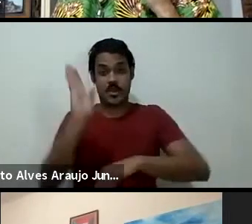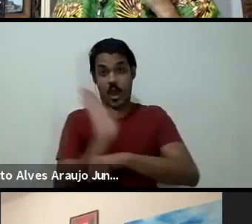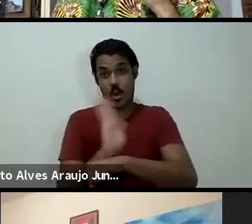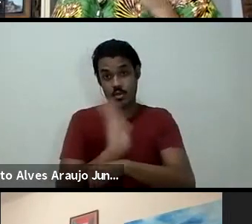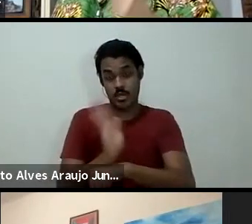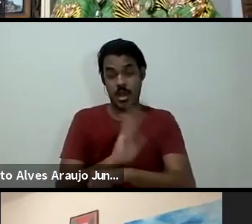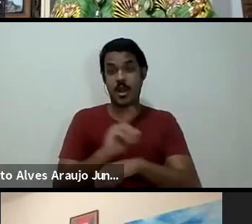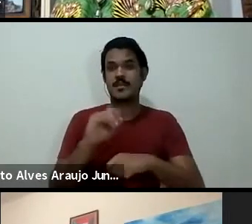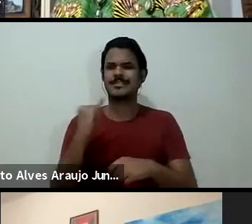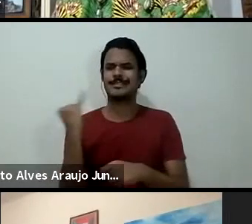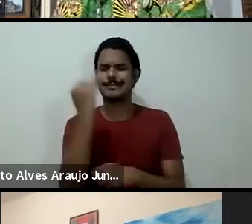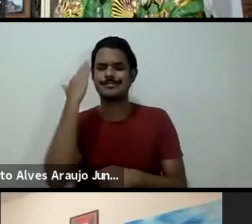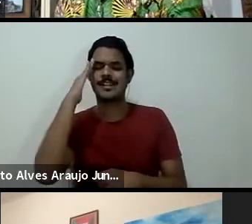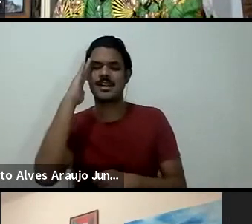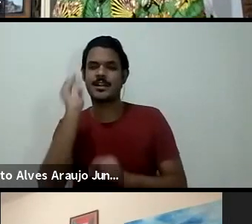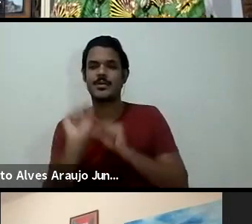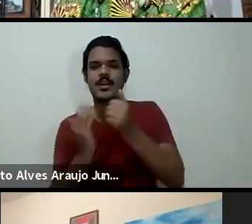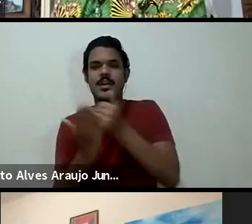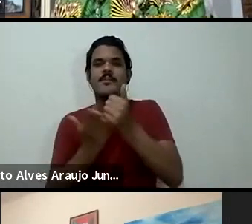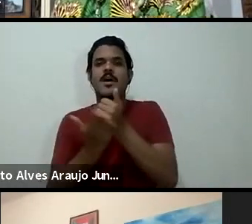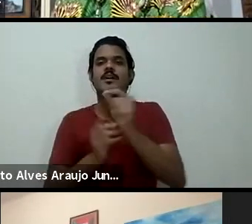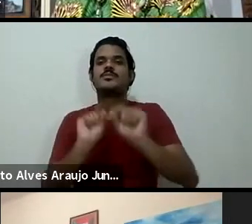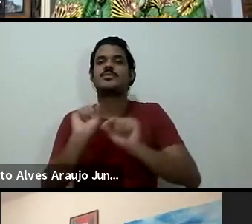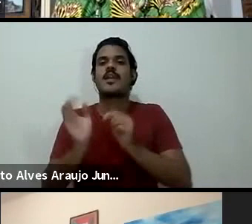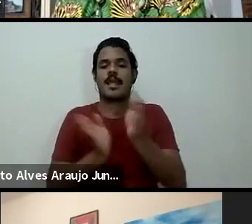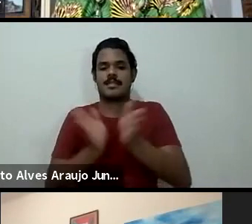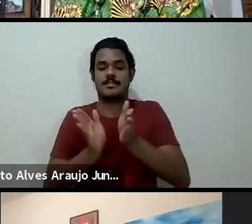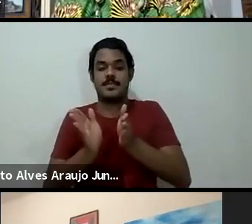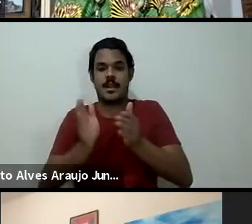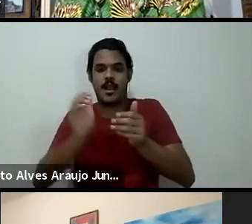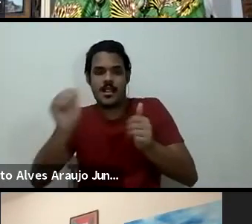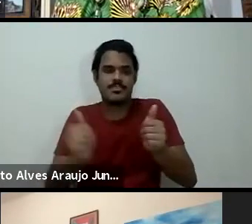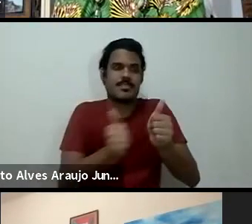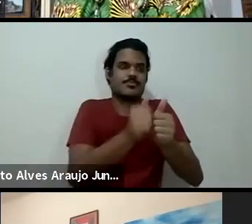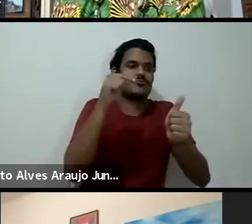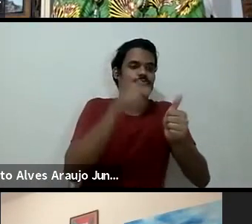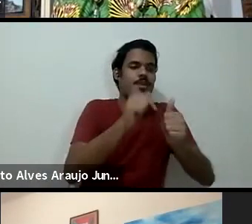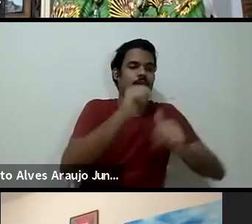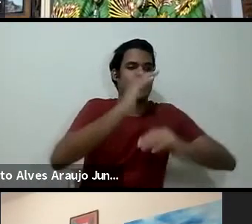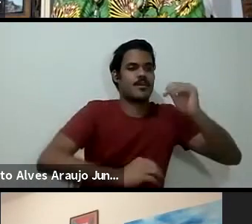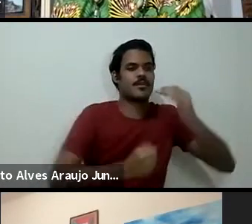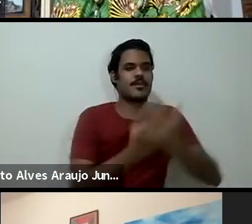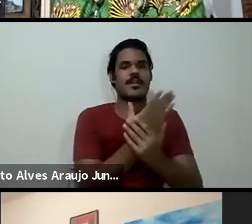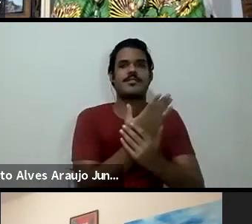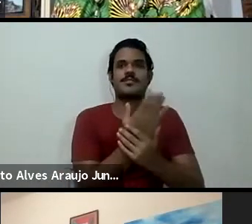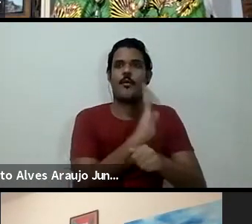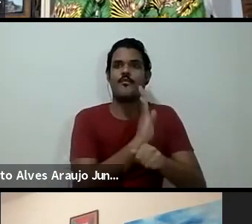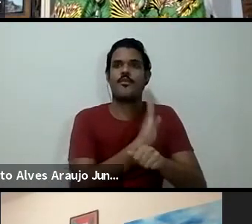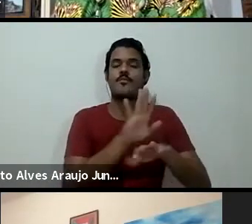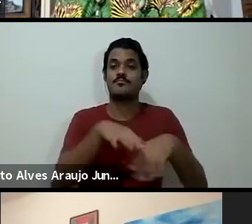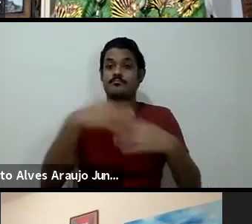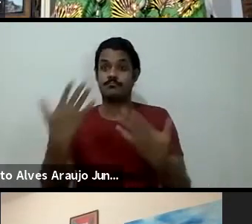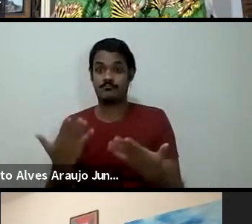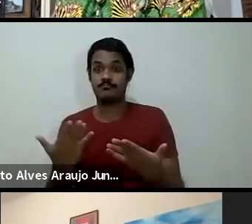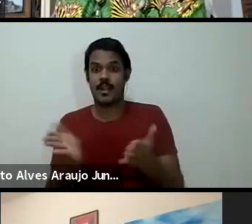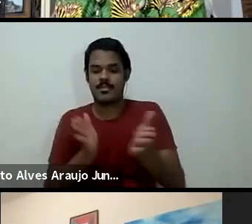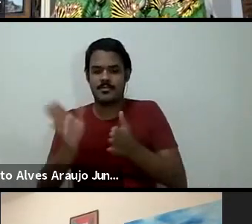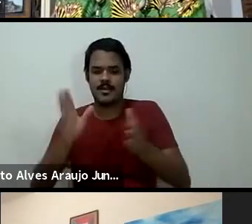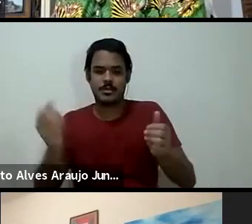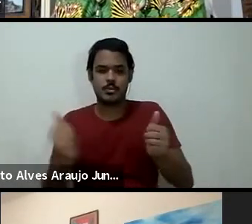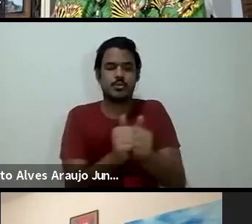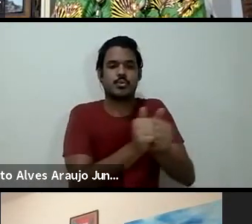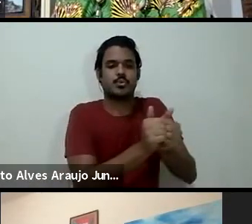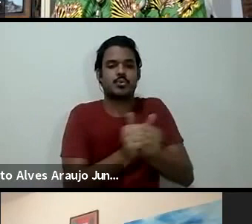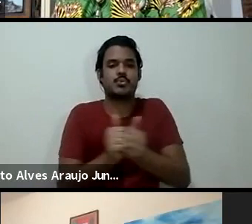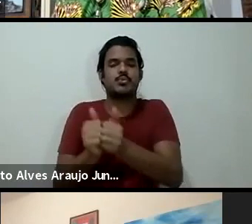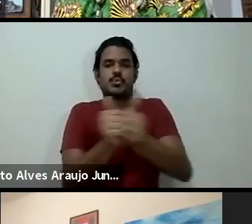a importância da produção da acessibilidade junto com a produção da obra. Porque as coisas elas vão se alinhar,